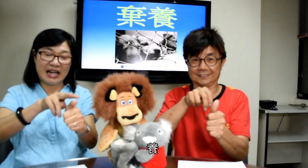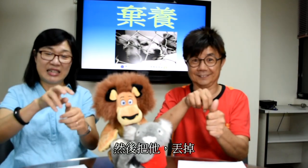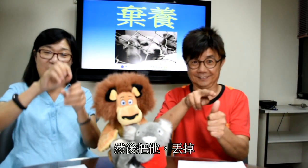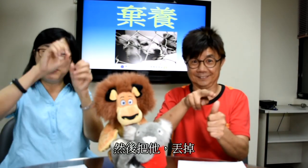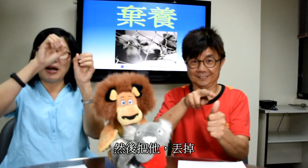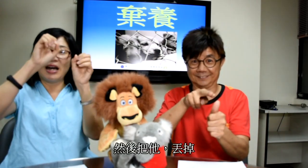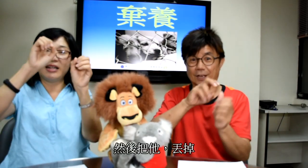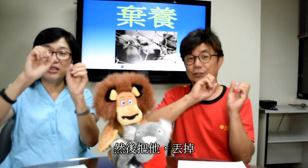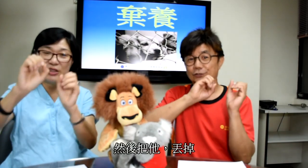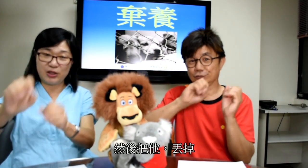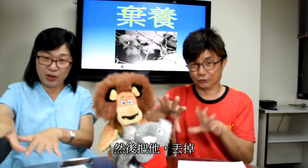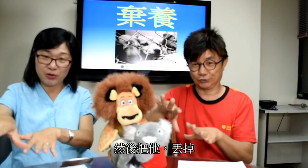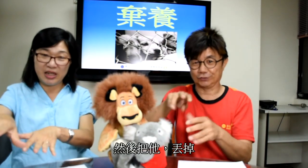然后把它丢掉，